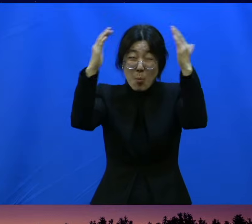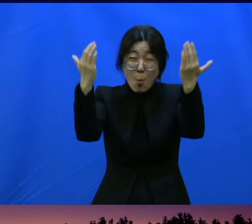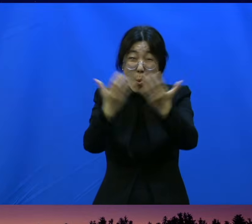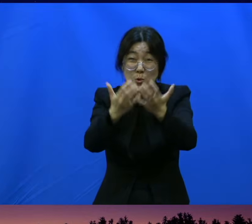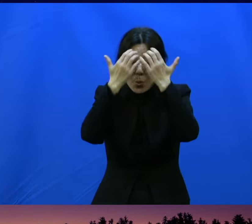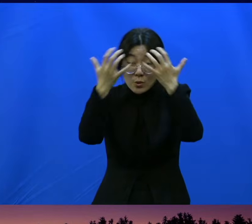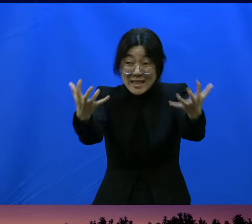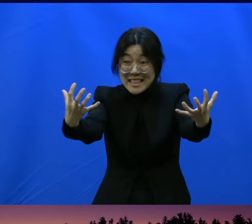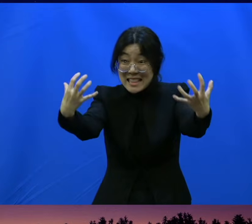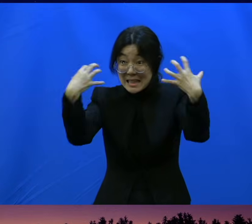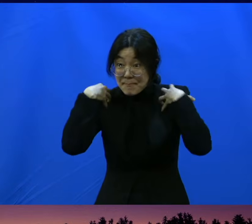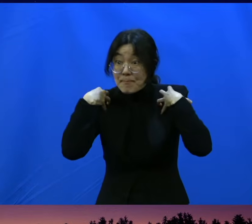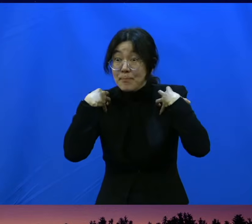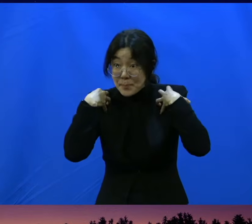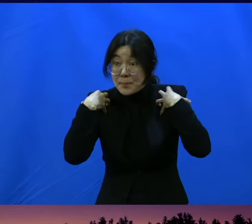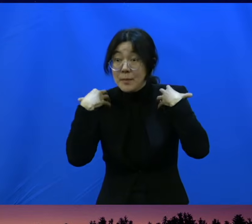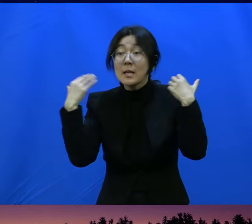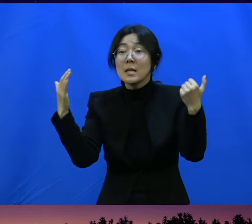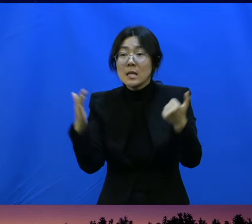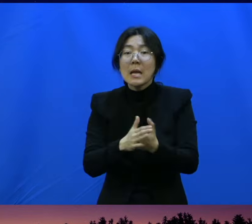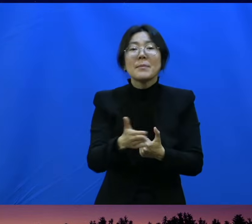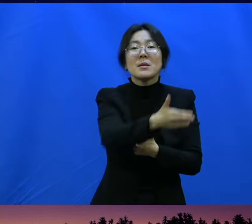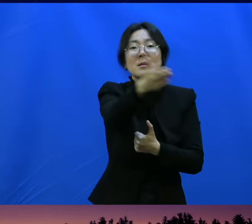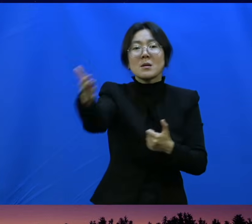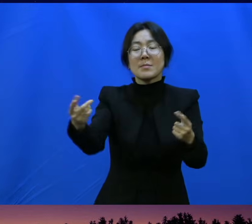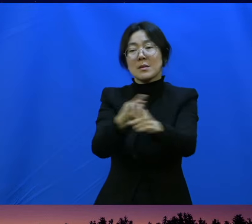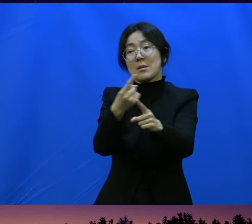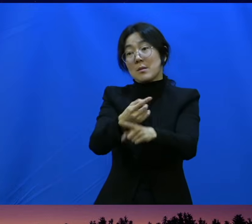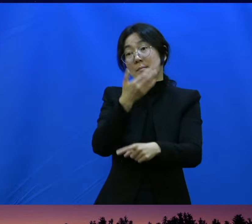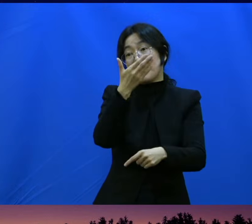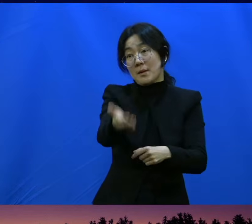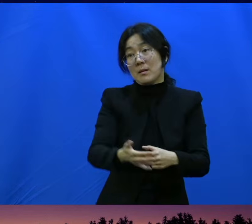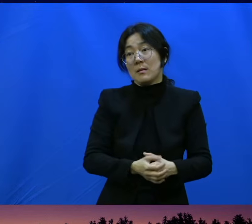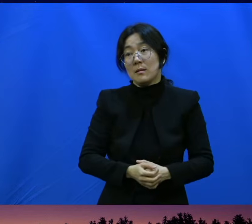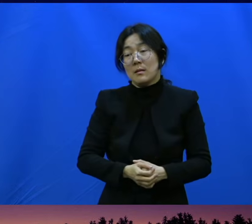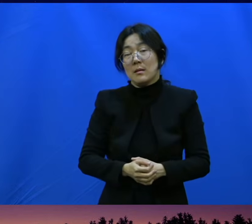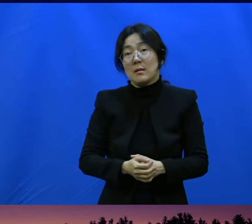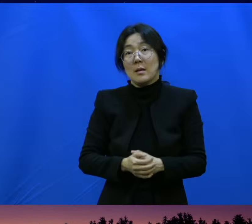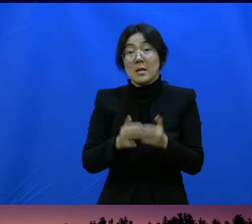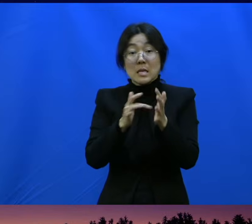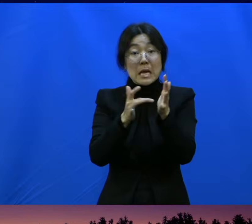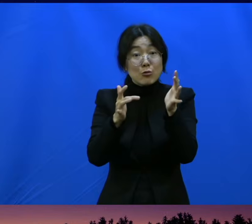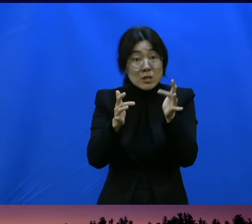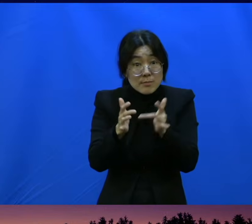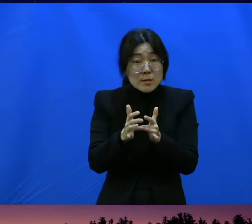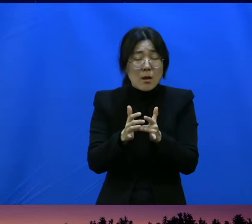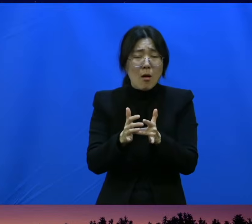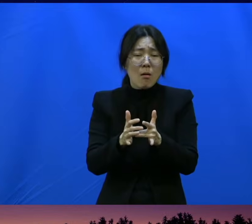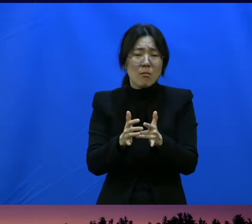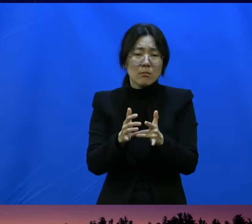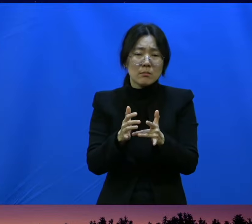예수님이 쫓겨난 자로 사셨어요. 그 시대에 사람들로부터 거절을 받으셨던 분이에요.